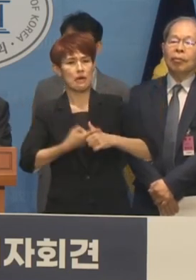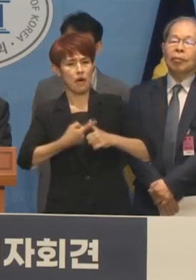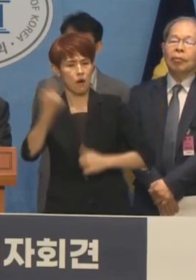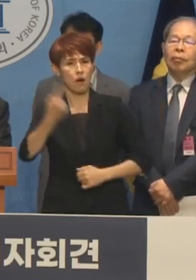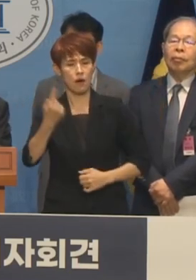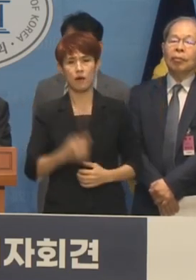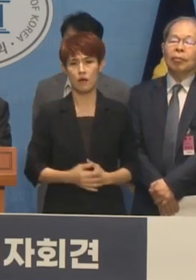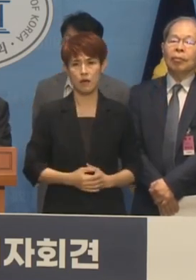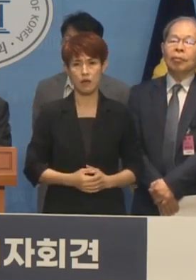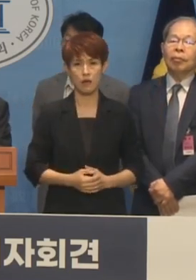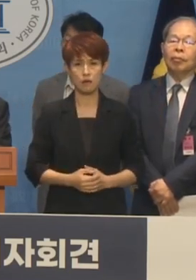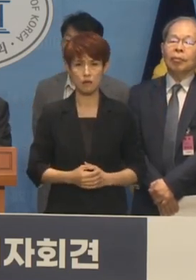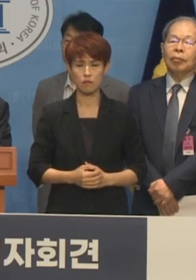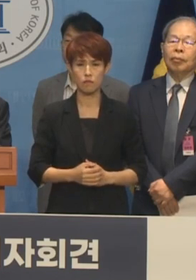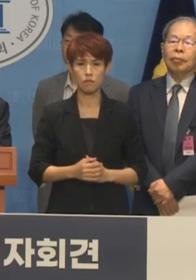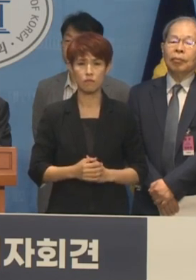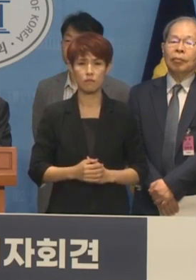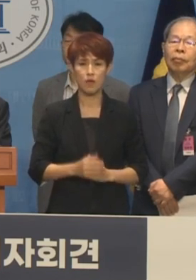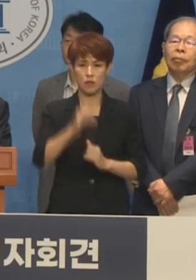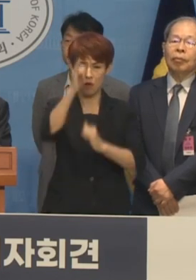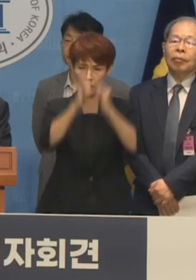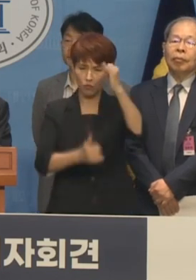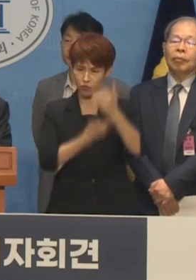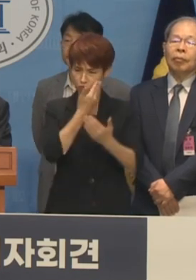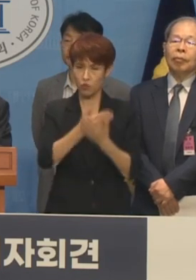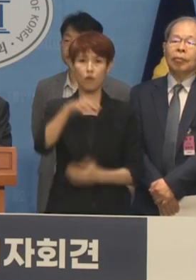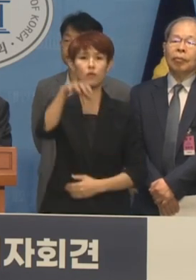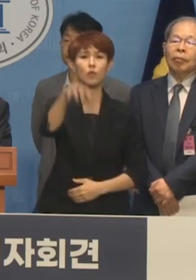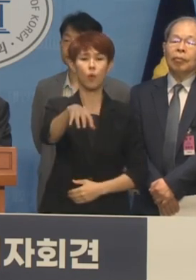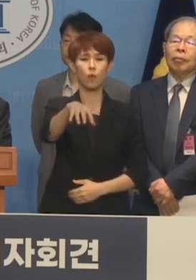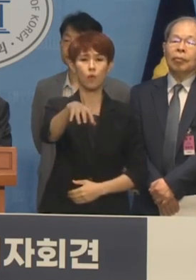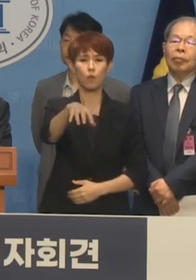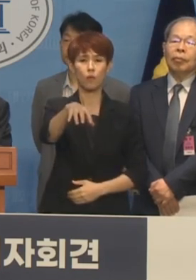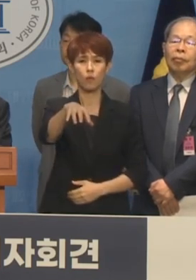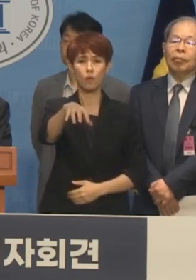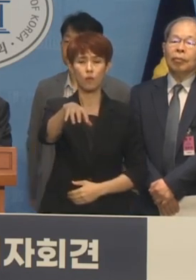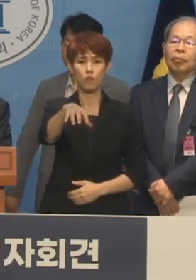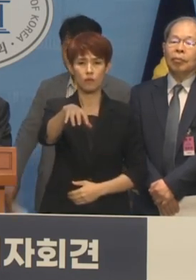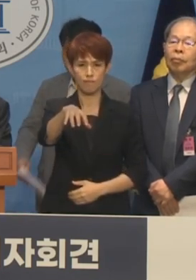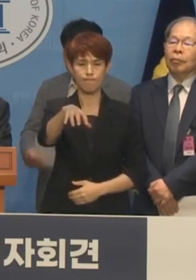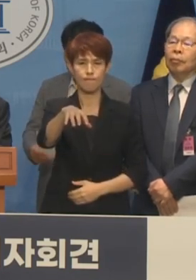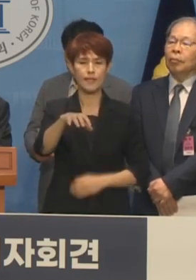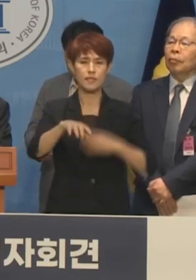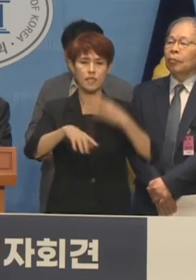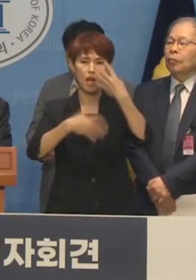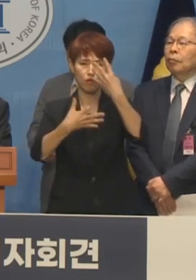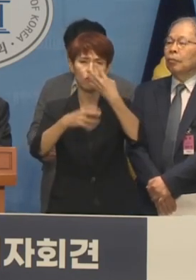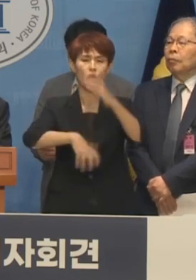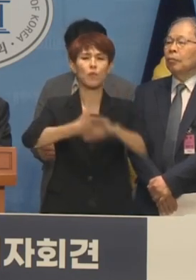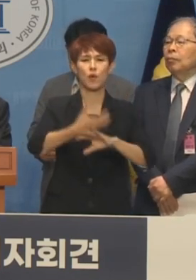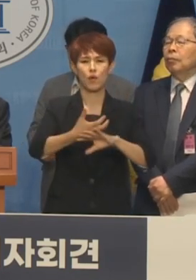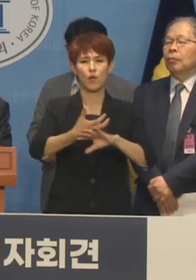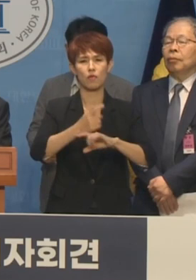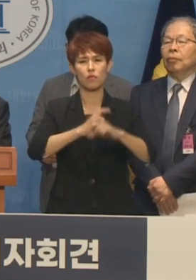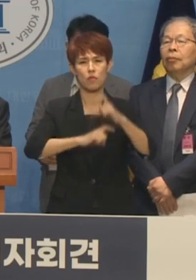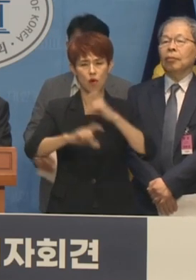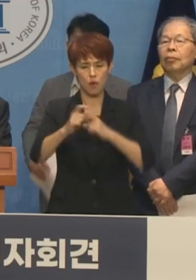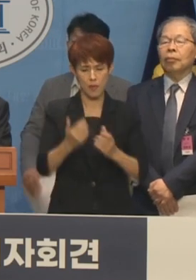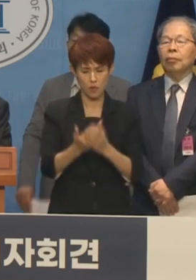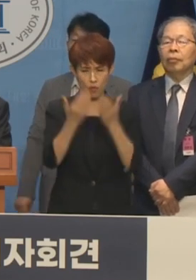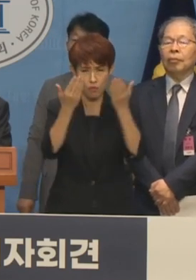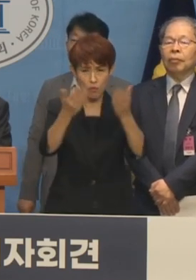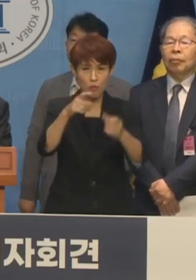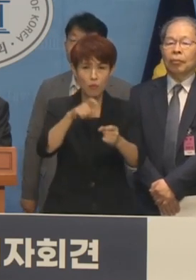그 역사성, 장소성도 갖고 있고 역사성도 갖고 있는 4월 혁명을 우리가 앞으로 더 기리고 발전시키기 위해서